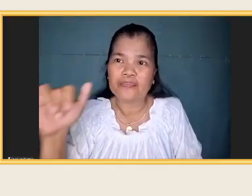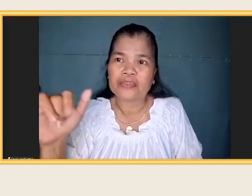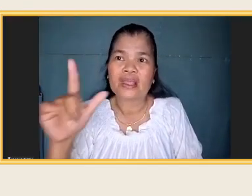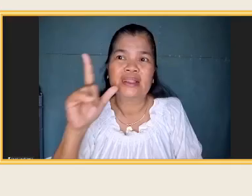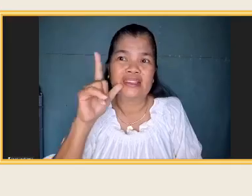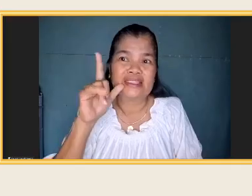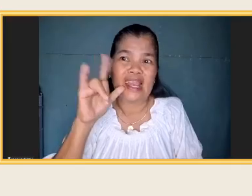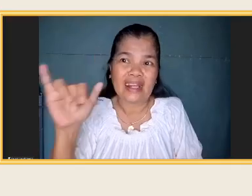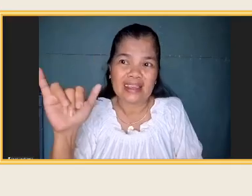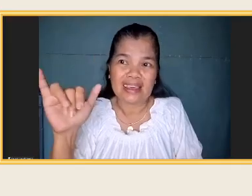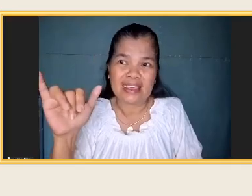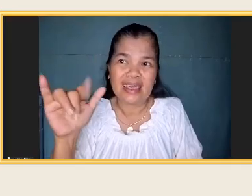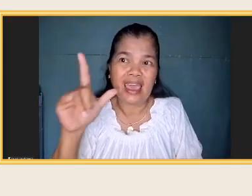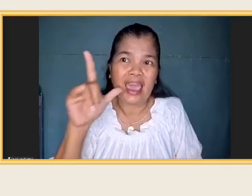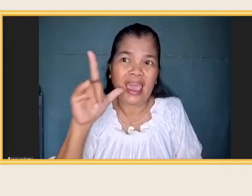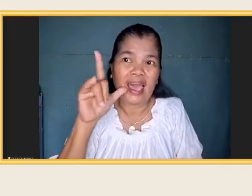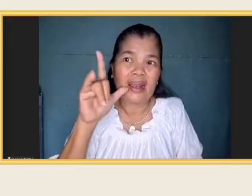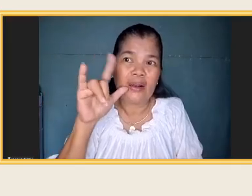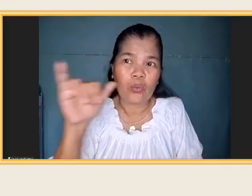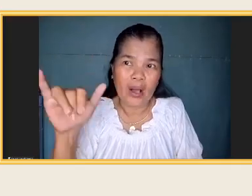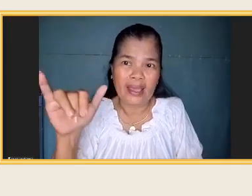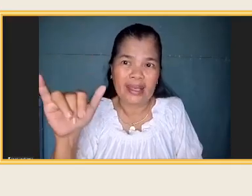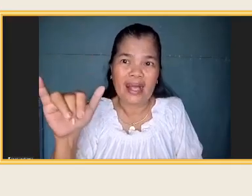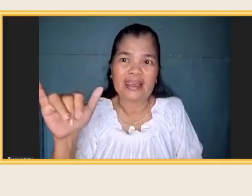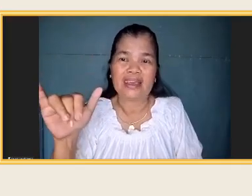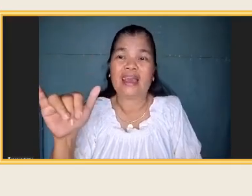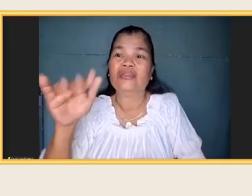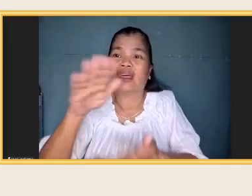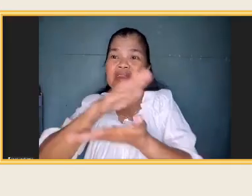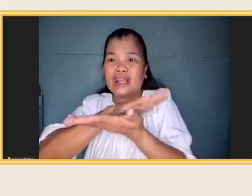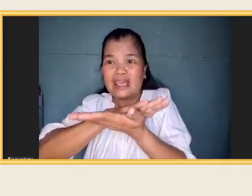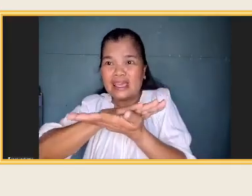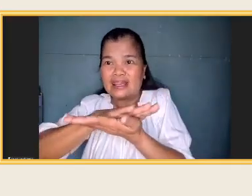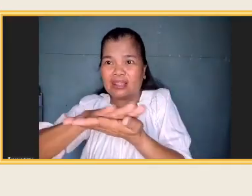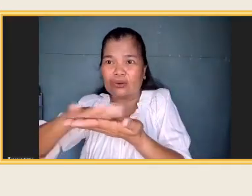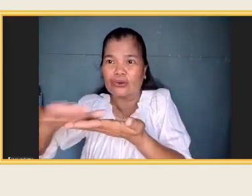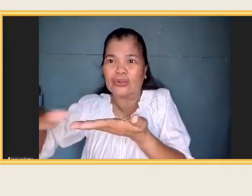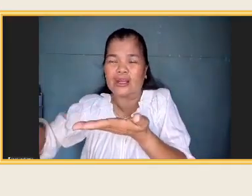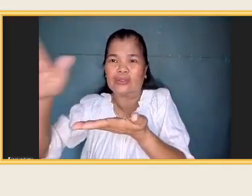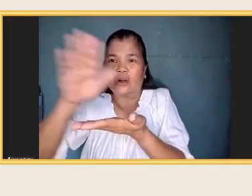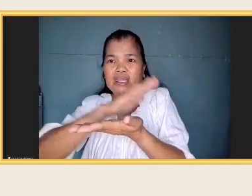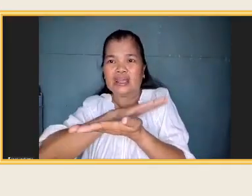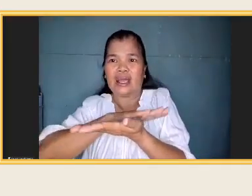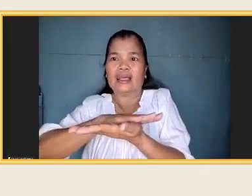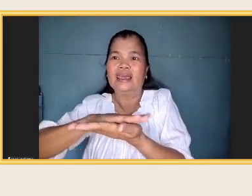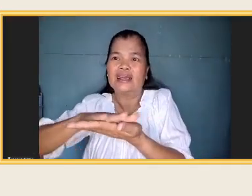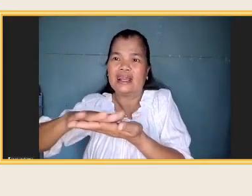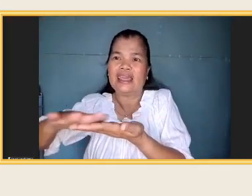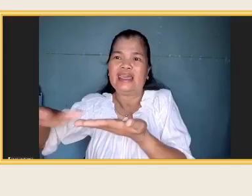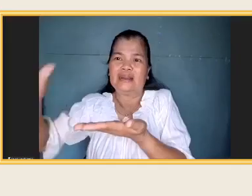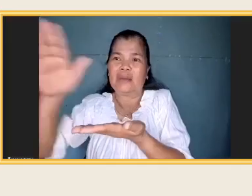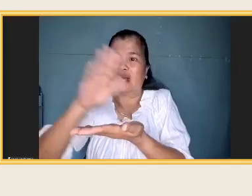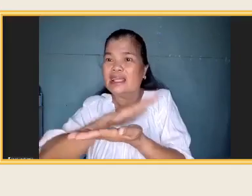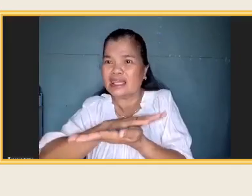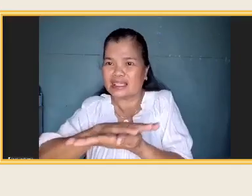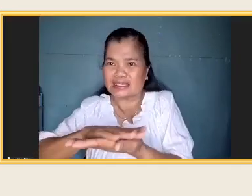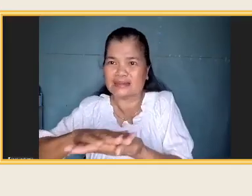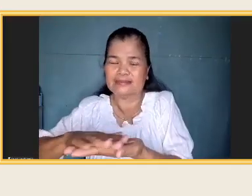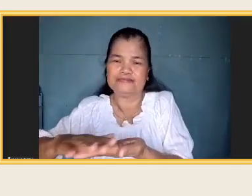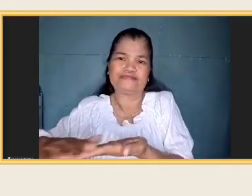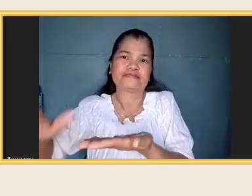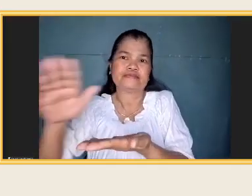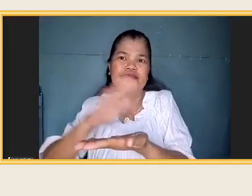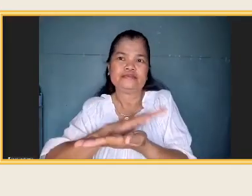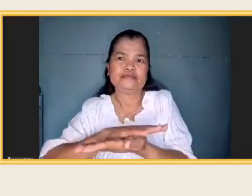luck. That's lucky. L-Y, lucky. And then clean. Ituro ko na kanina. Clean,